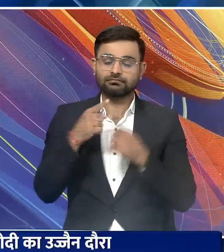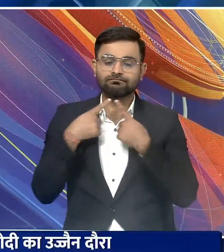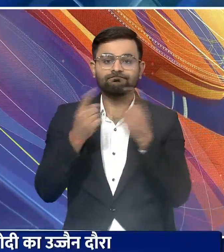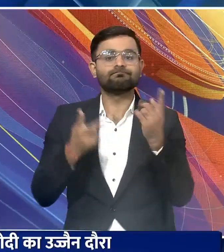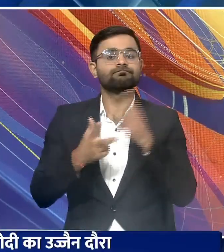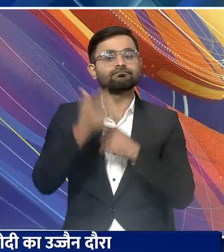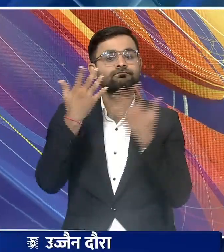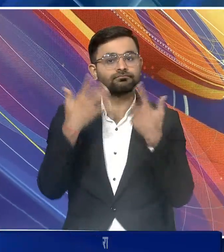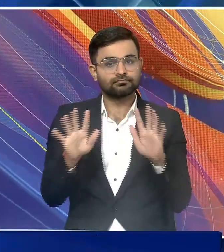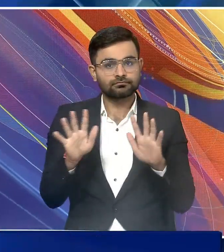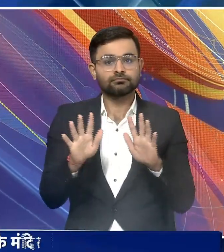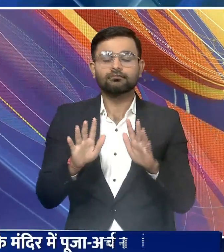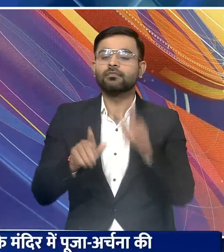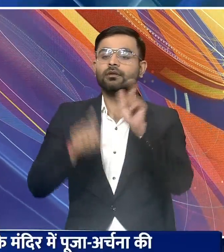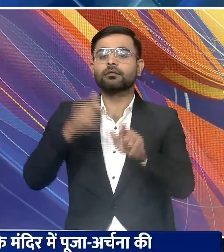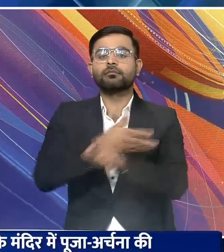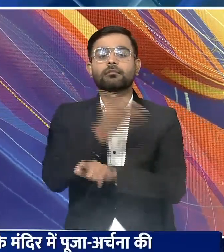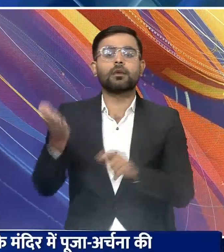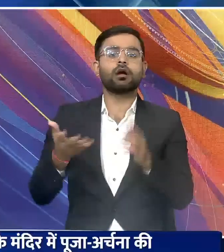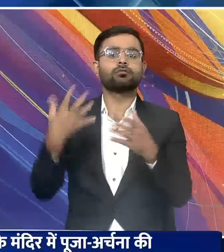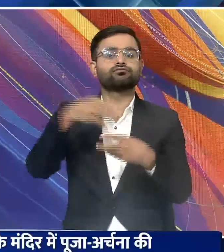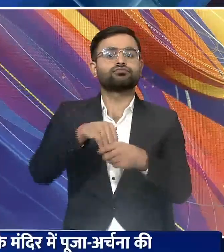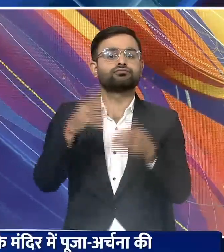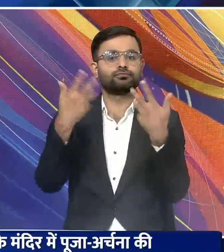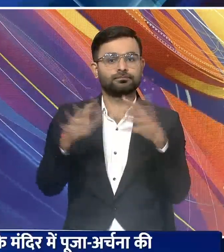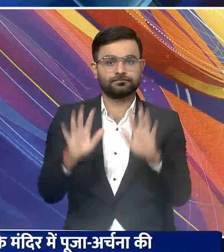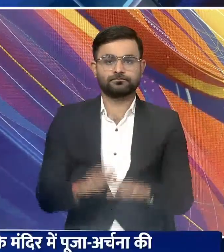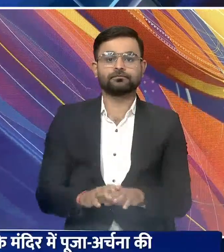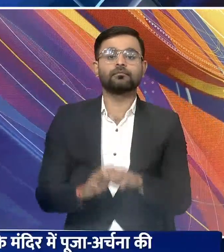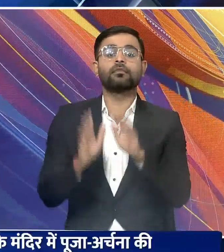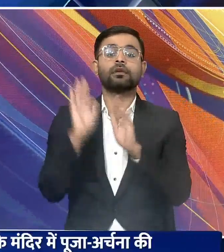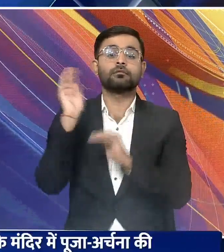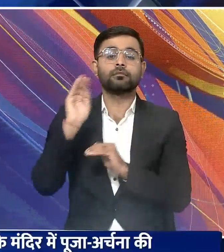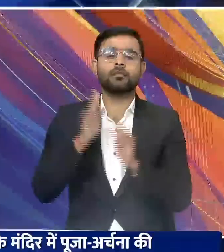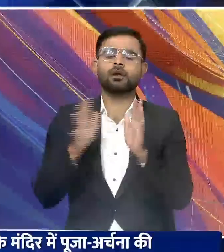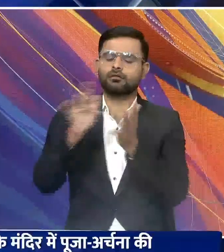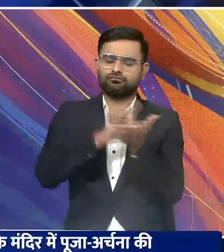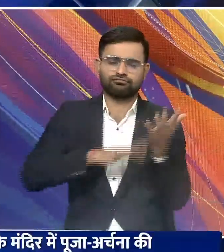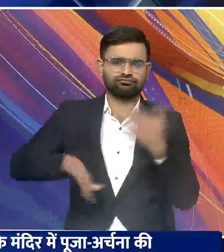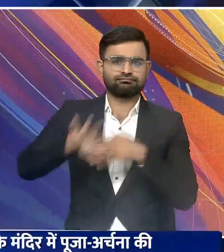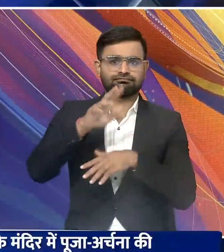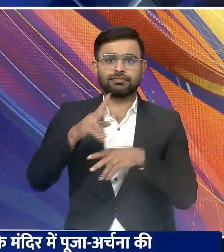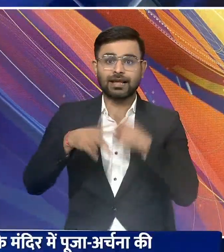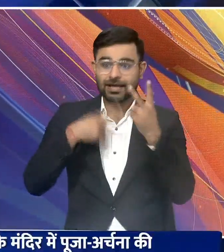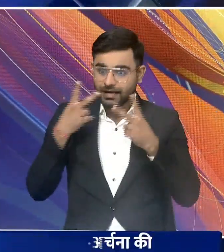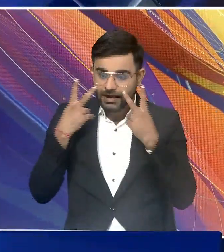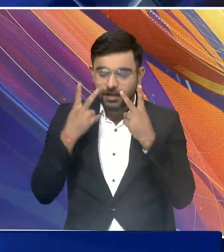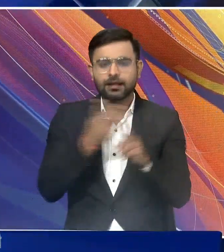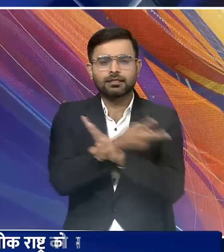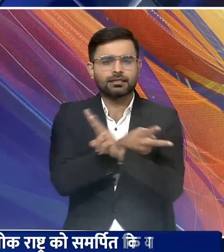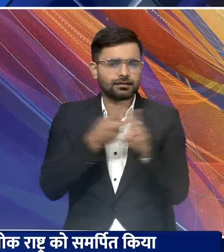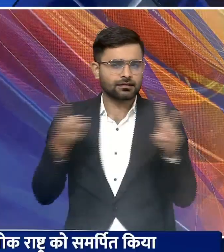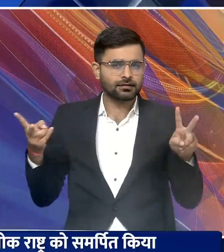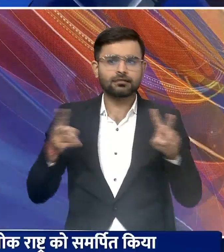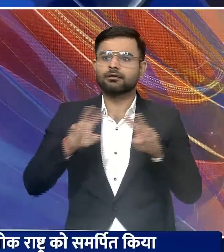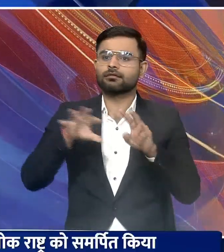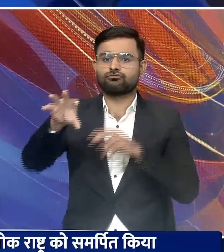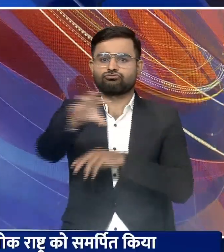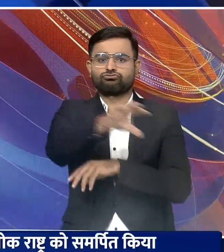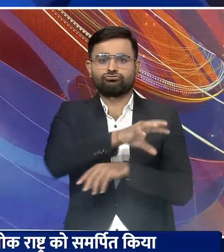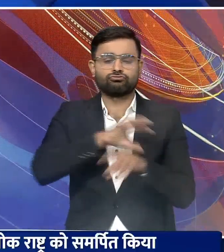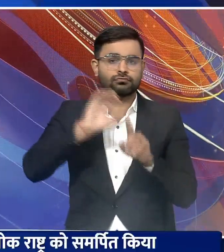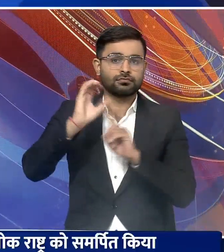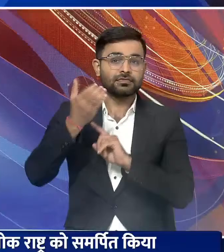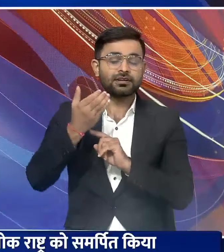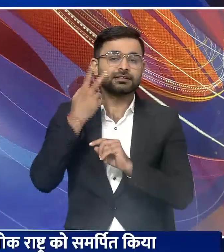कर इसे श्रद्धालुओं को समर्पित किया। महाकाल लोक के लोकार्पण के दौरान अलग अलग प्रदेशों की